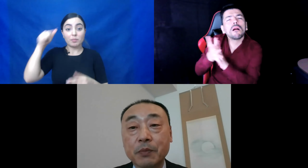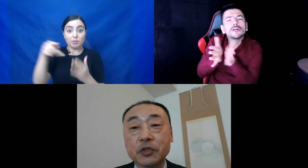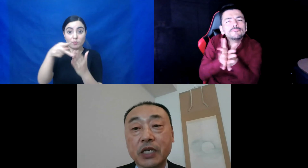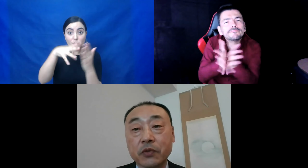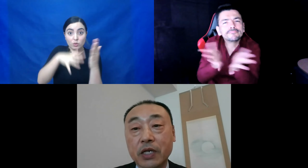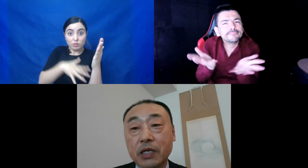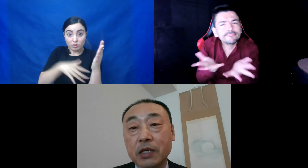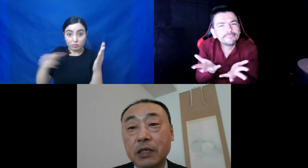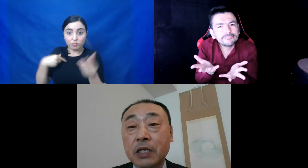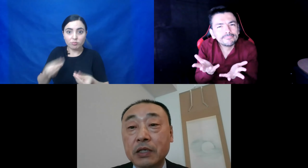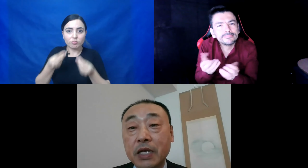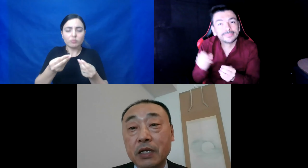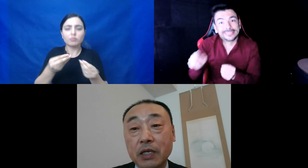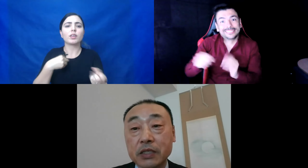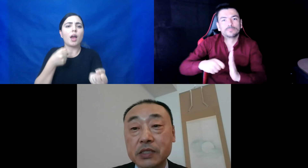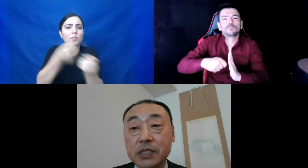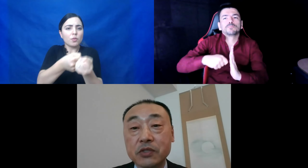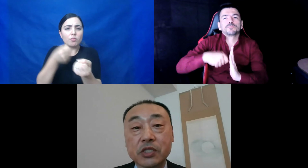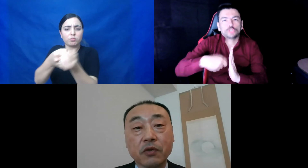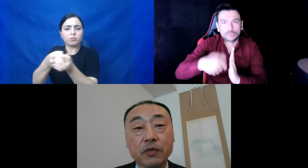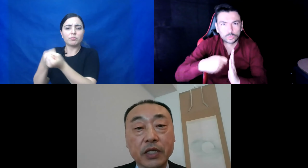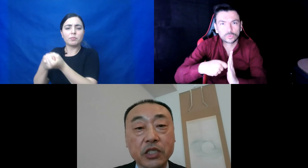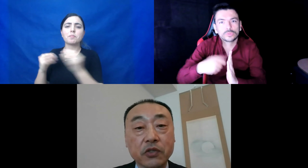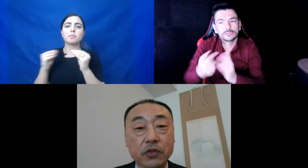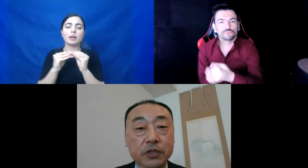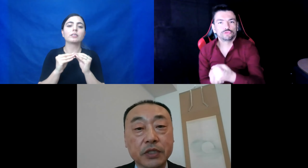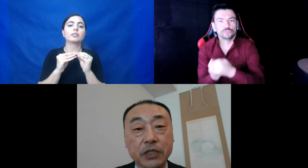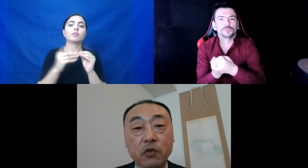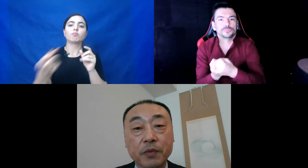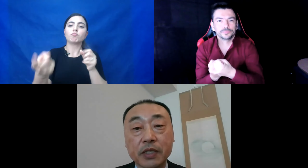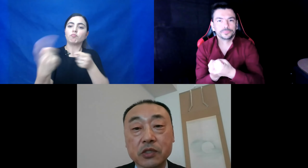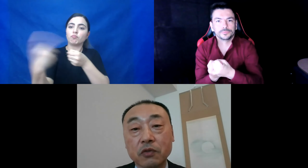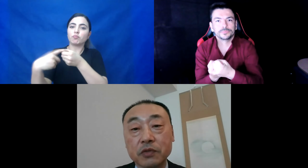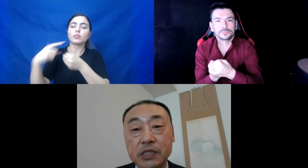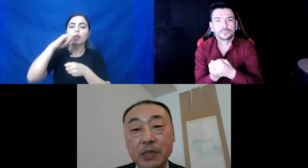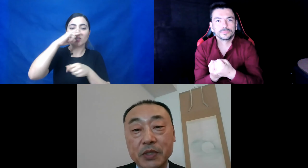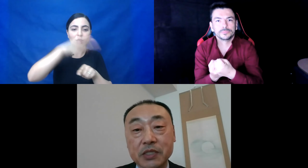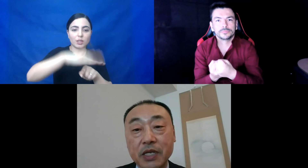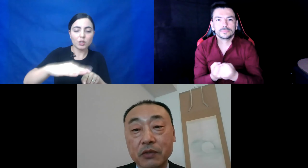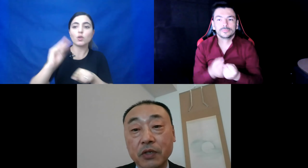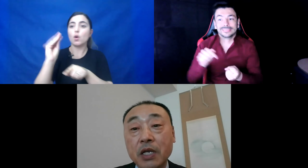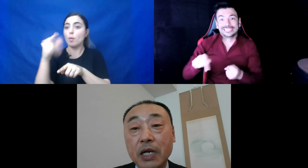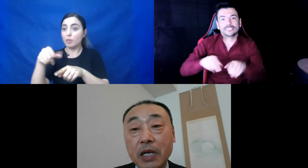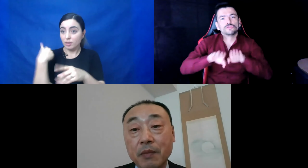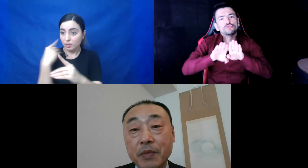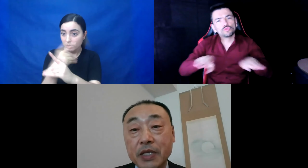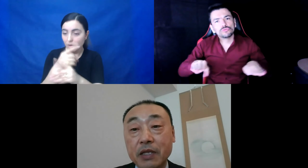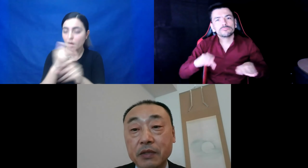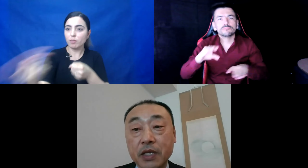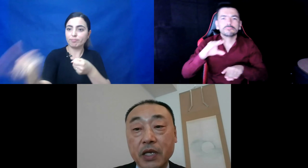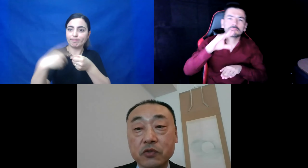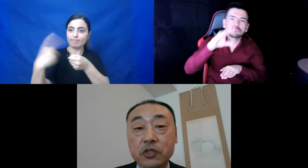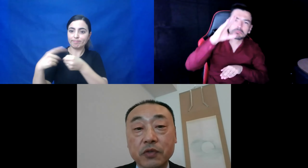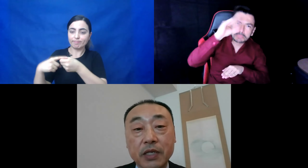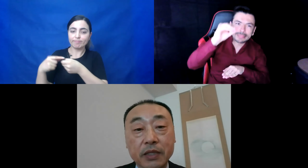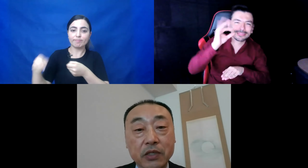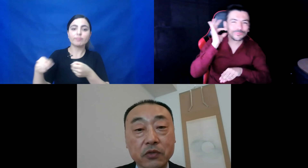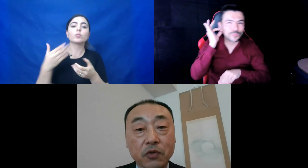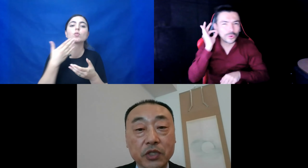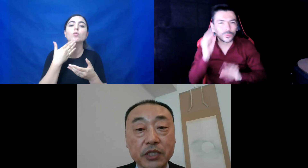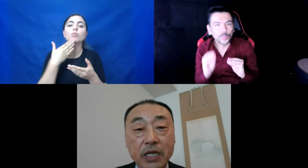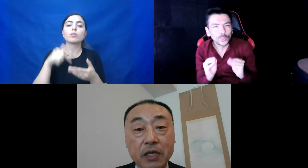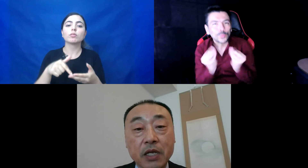hemos apoyado a la inscripción de niños y jóvenes con discapacidad mediante el uso de